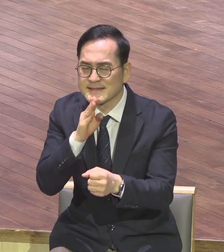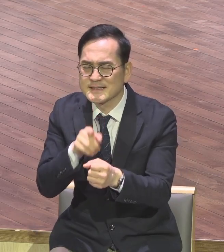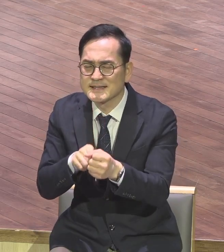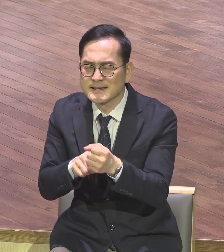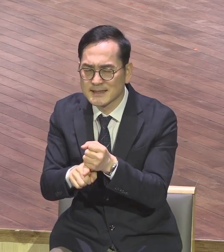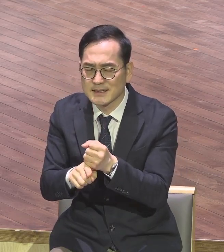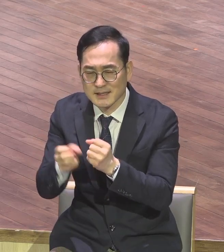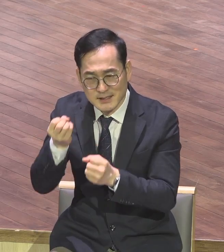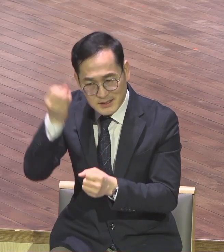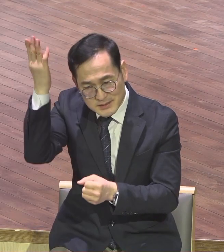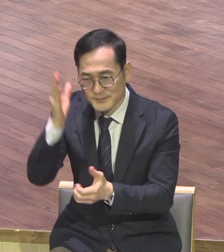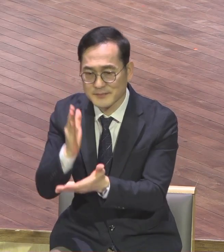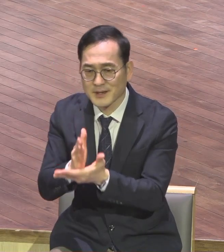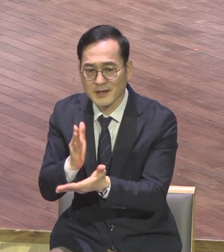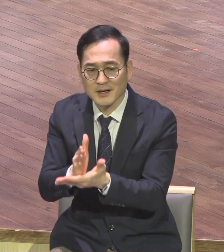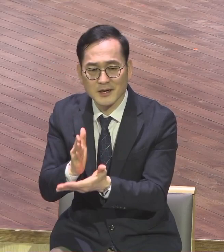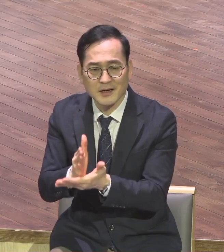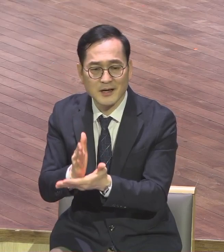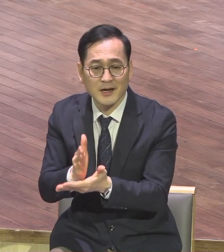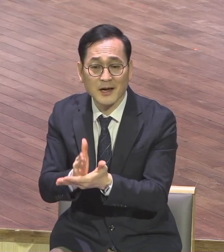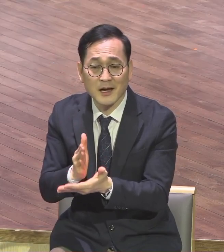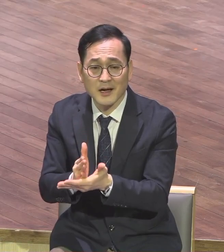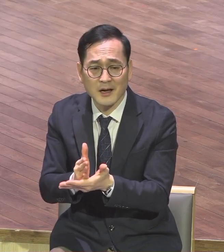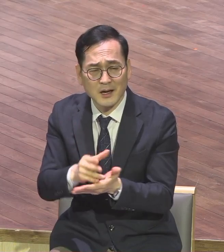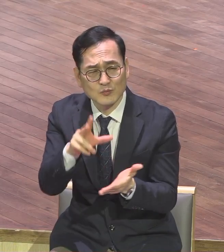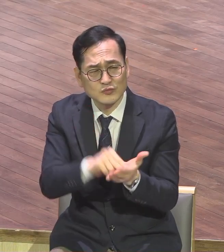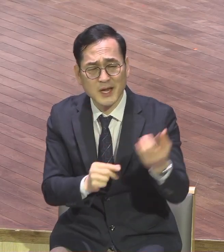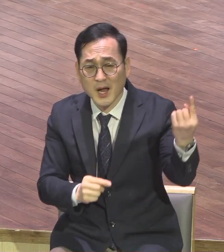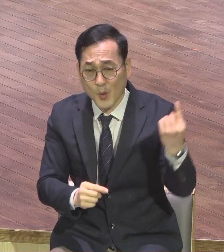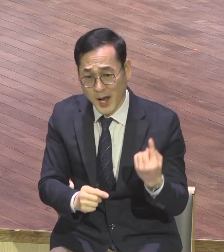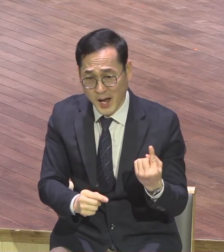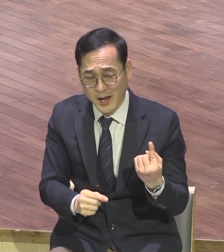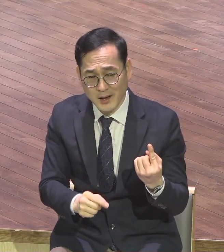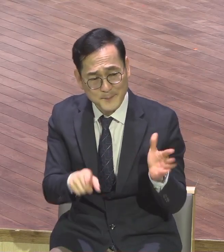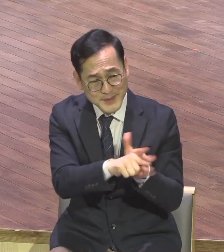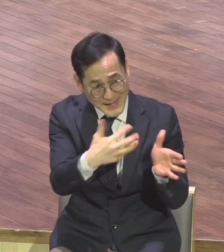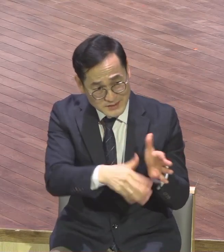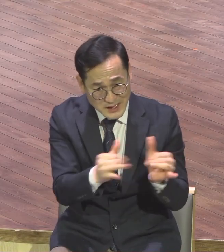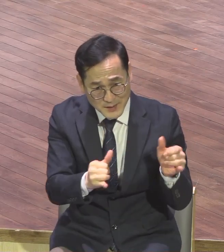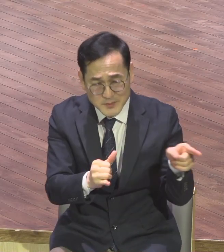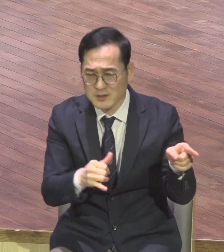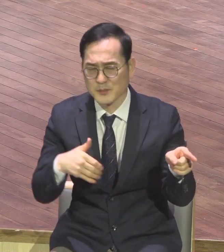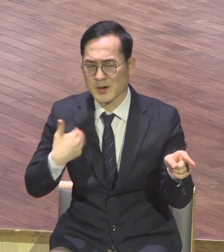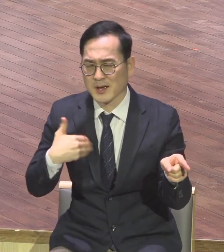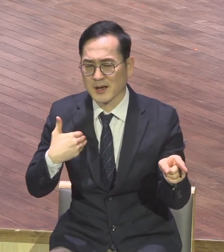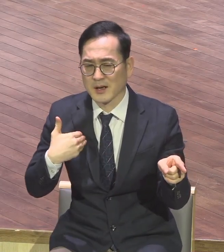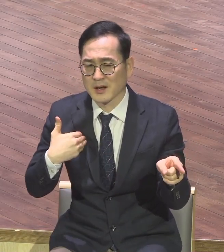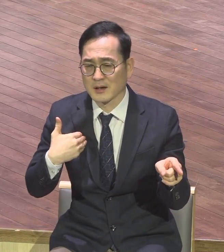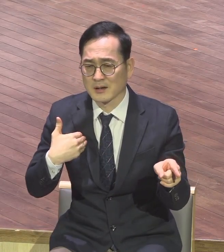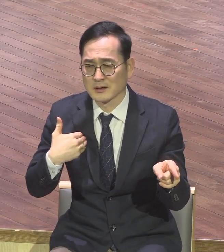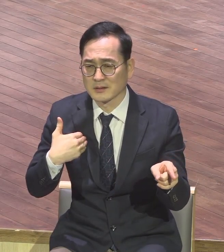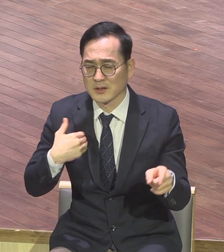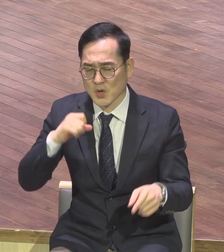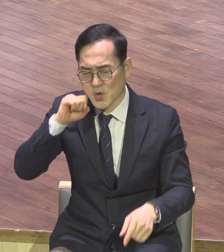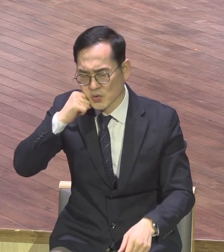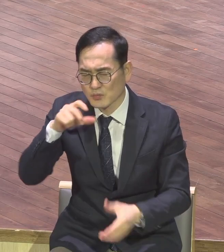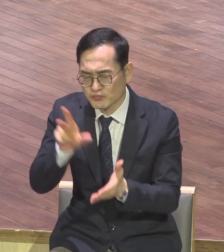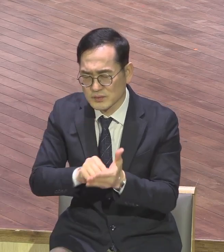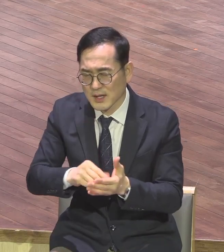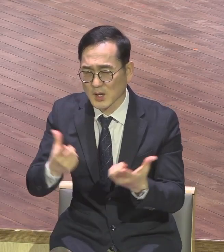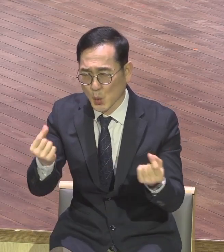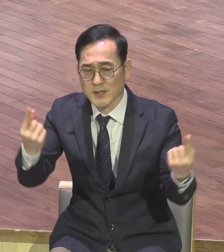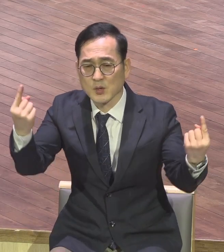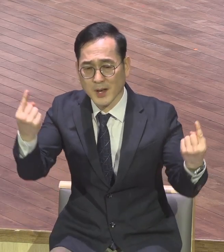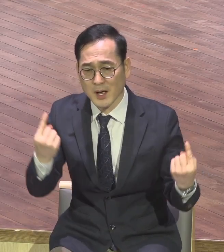이게 불신자 차이점이에요. 문제 사건이 왔을 때, 내가 감당하지 못할 환경이 되어졌을 때 우리가 뭘